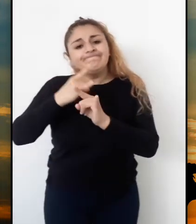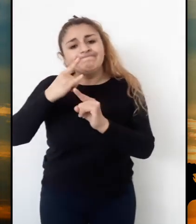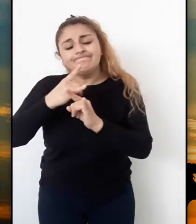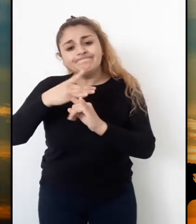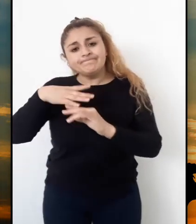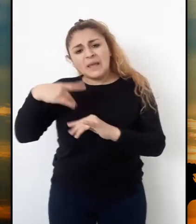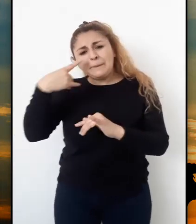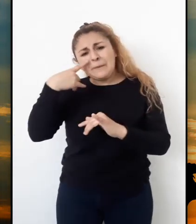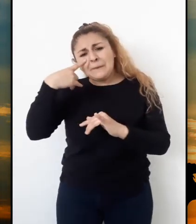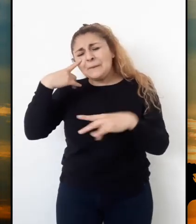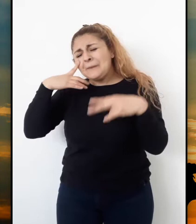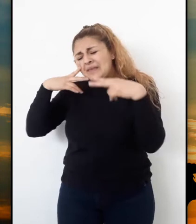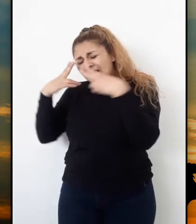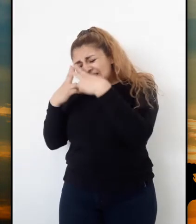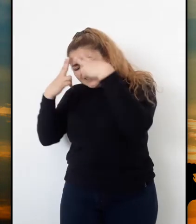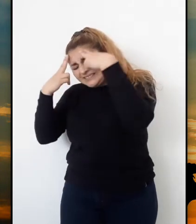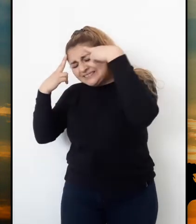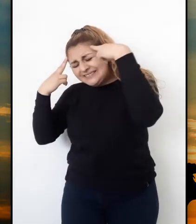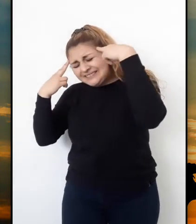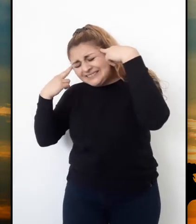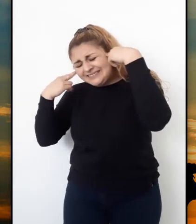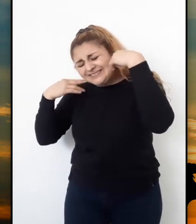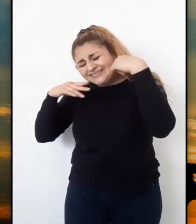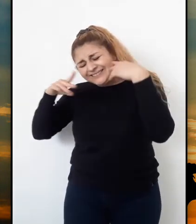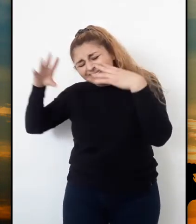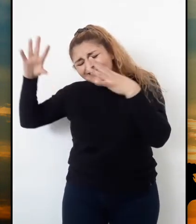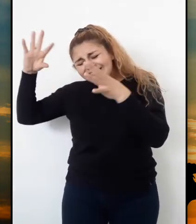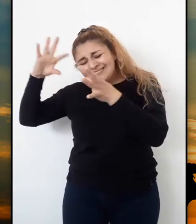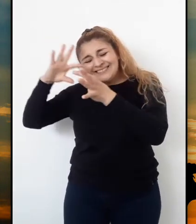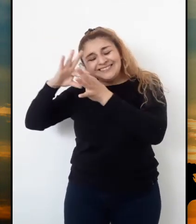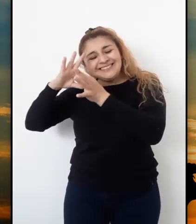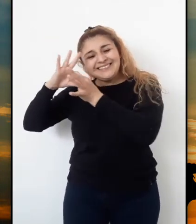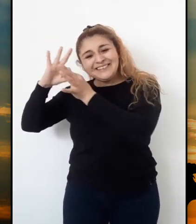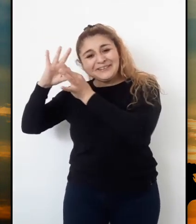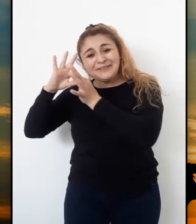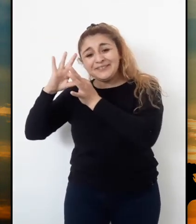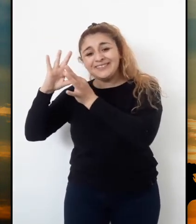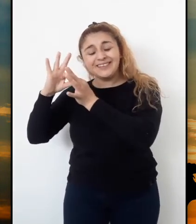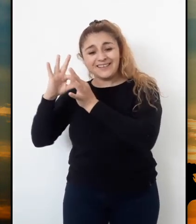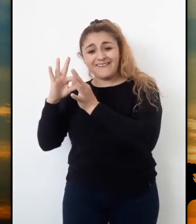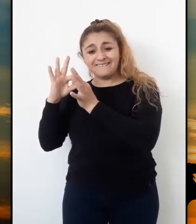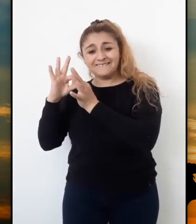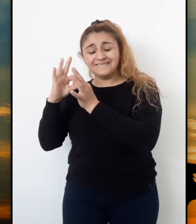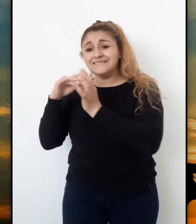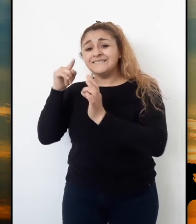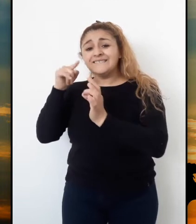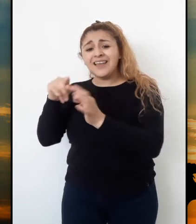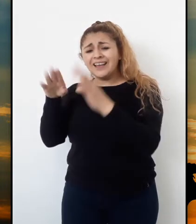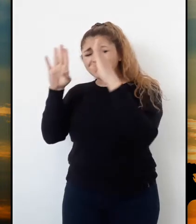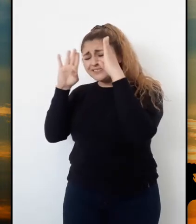parte. Si Dieu choisit ta part, si Dios elige tu parte, ce sera toujours la meilleure.